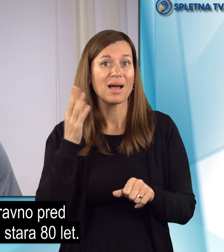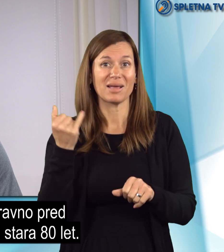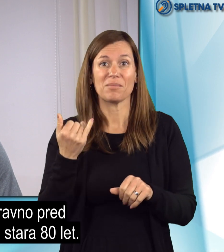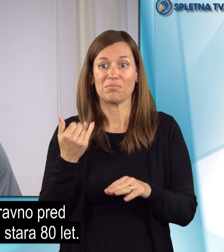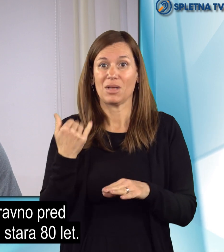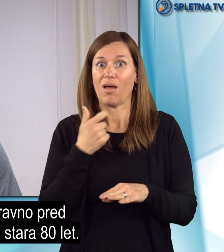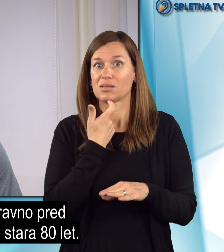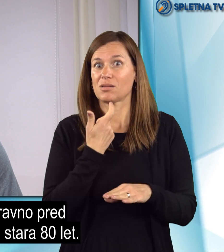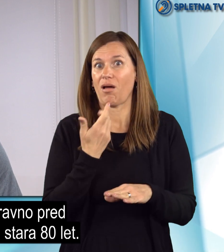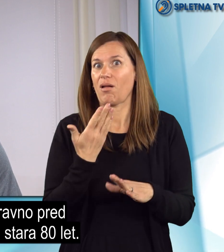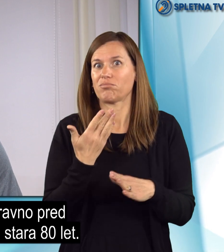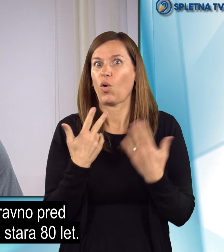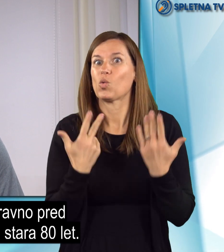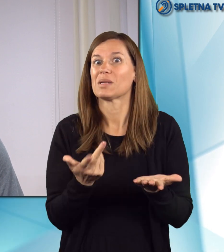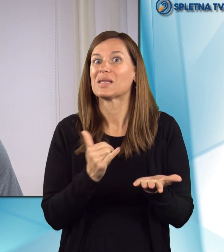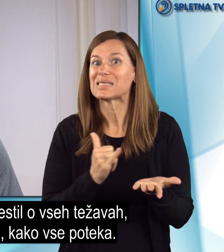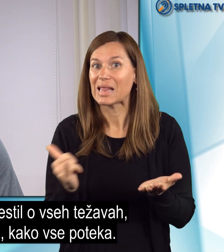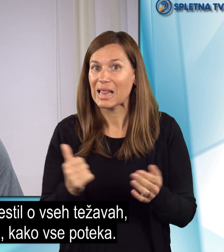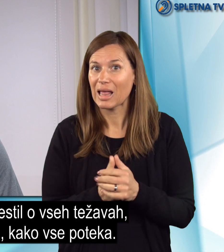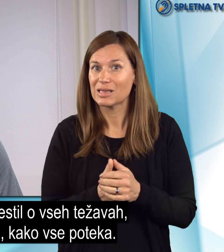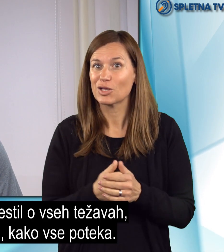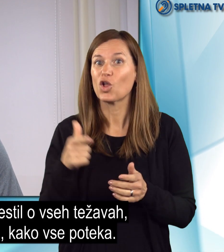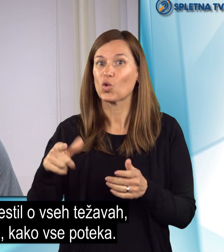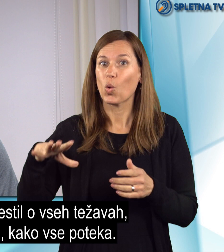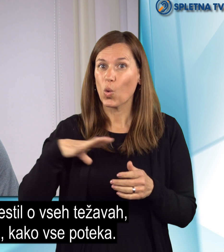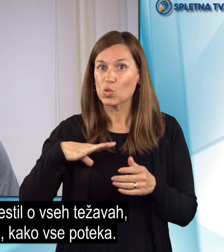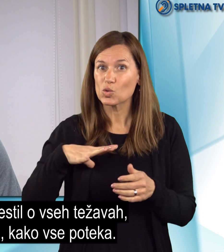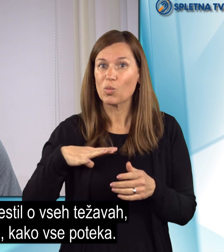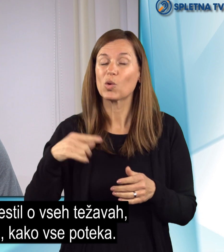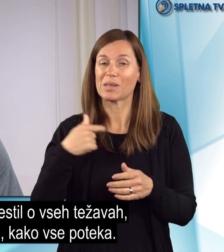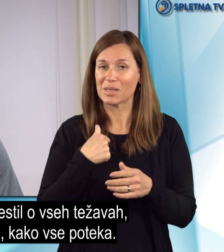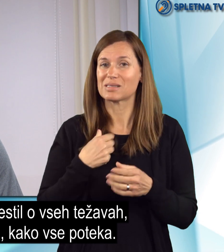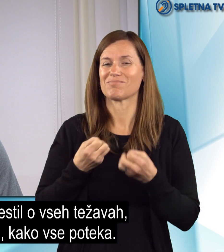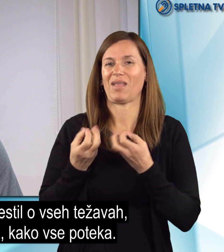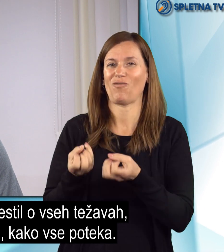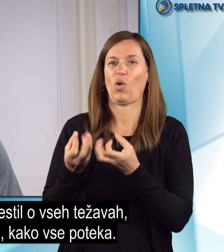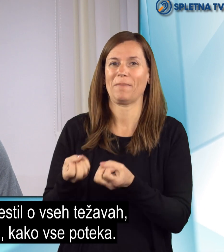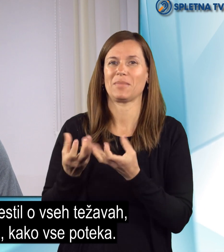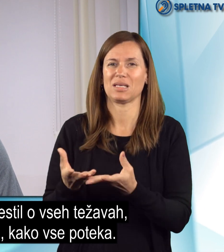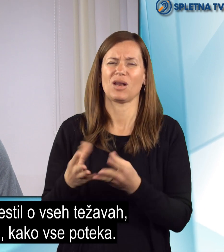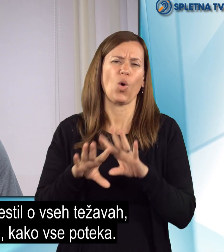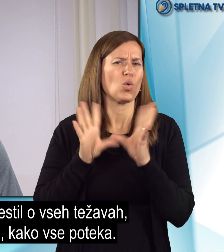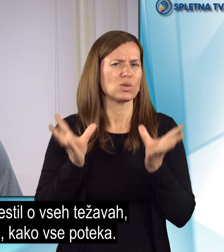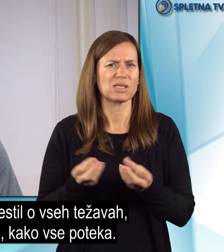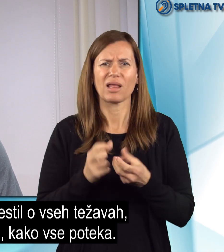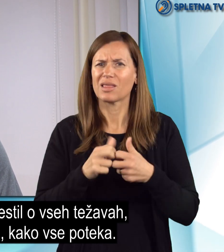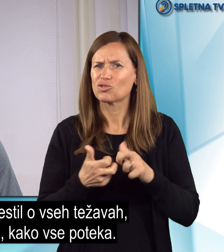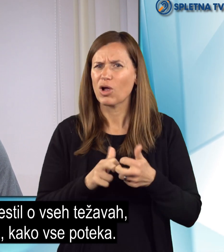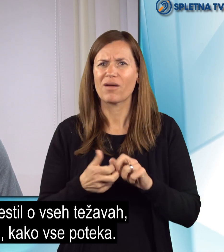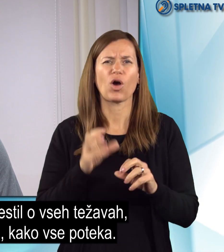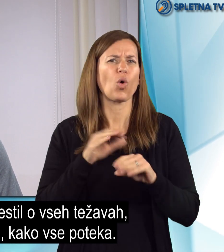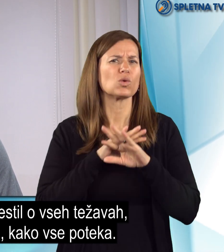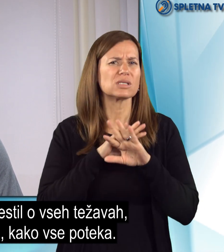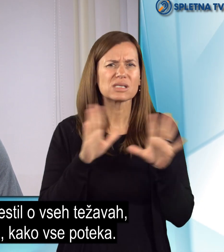nekaj dnevi stara 80 let. In to gospo sem v bistvu jaz informiral o vseh težavah, o vseh